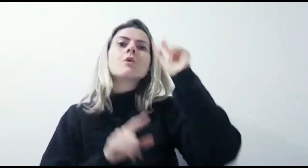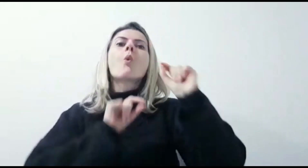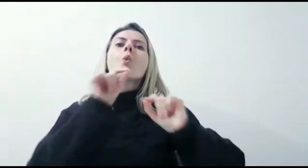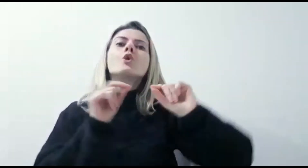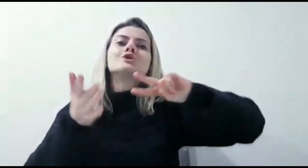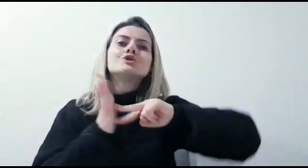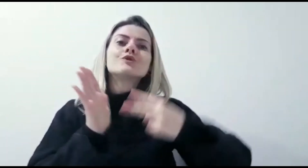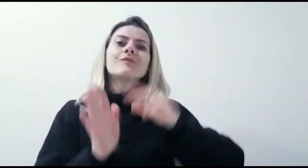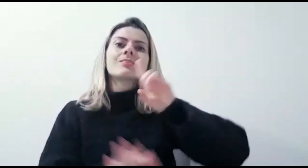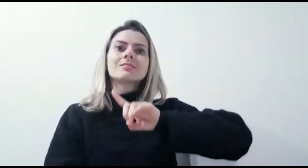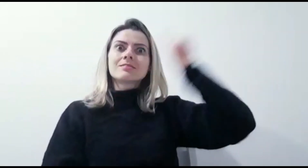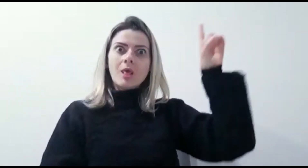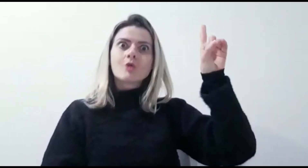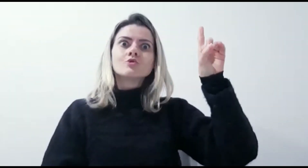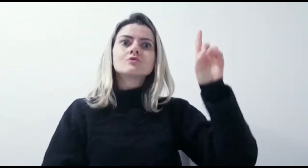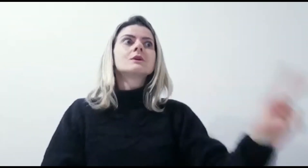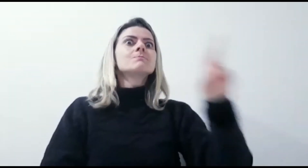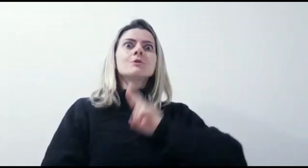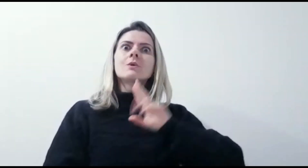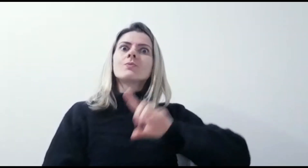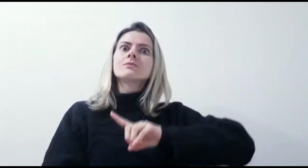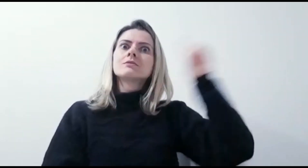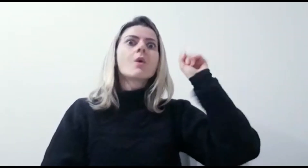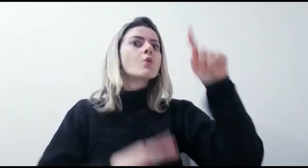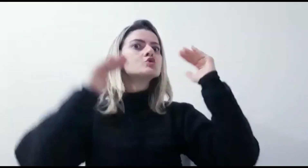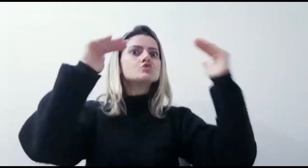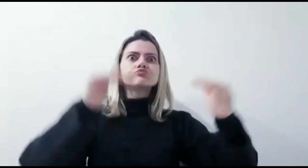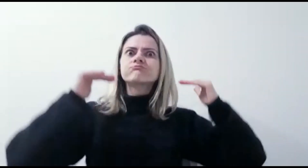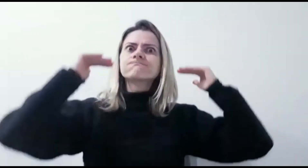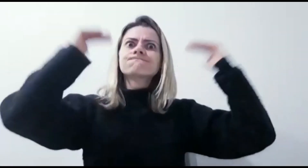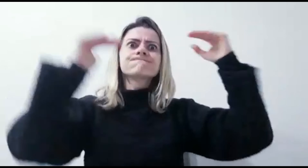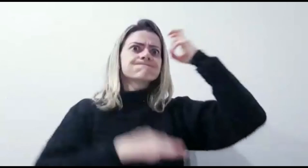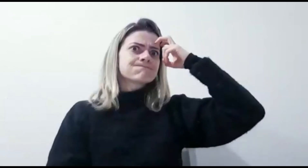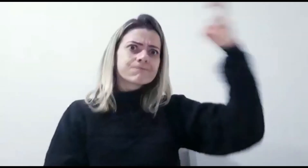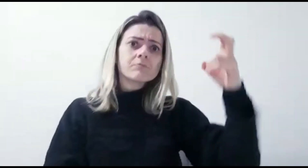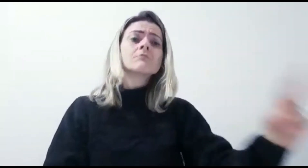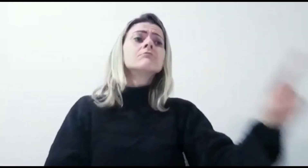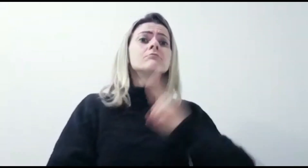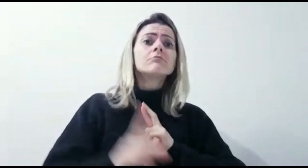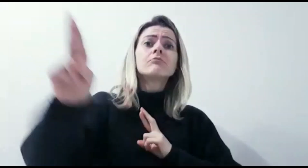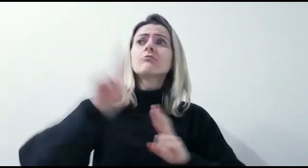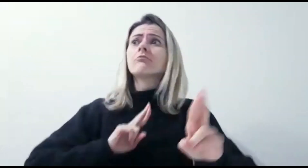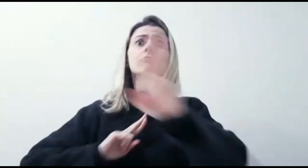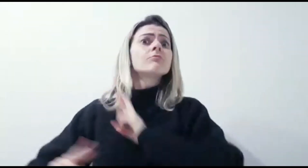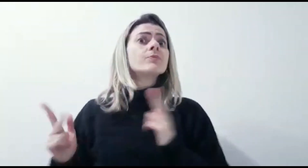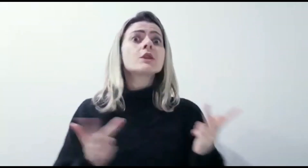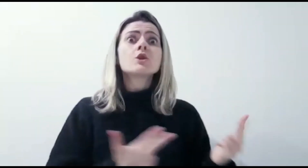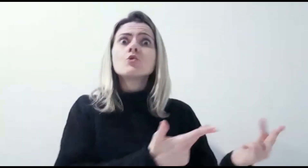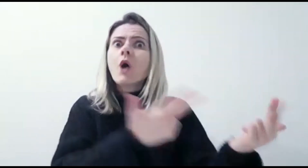várias perguntas para os médiuns, né, por exemplo, ele perguntou a vários médiuns diferentes o que era Deus, e os